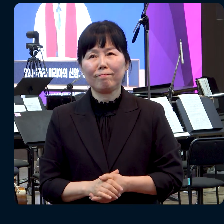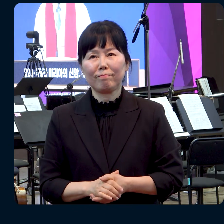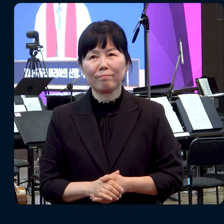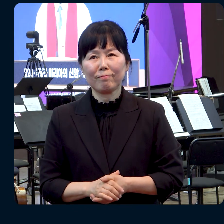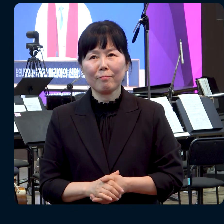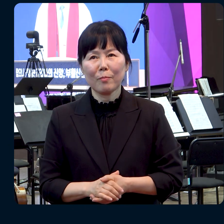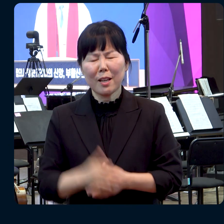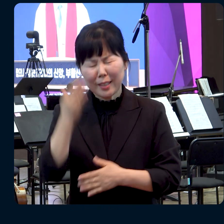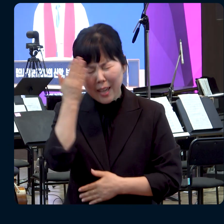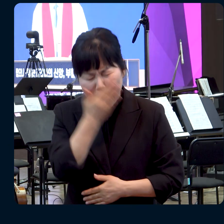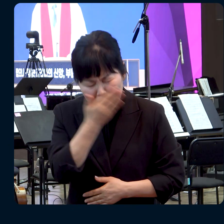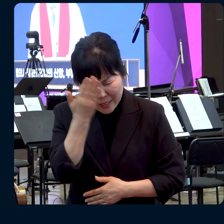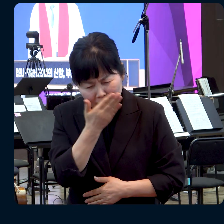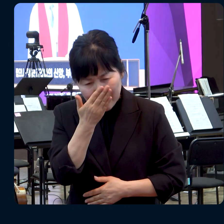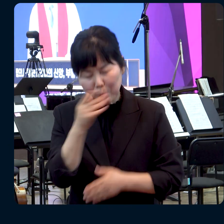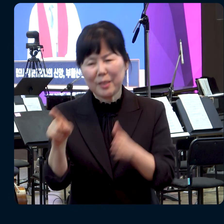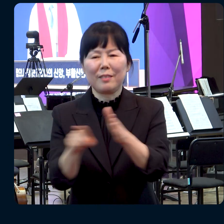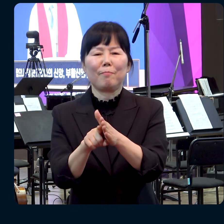순전한 믿음.